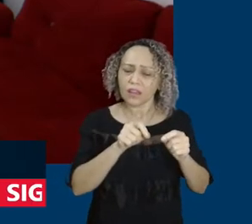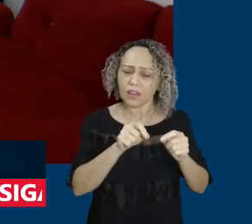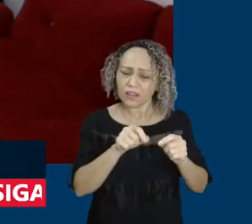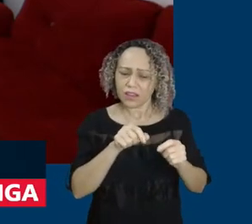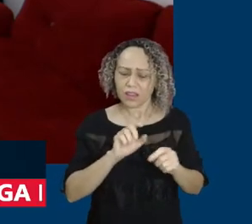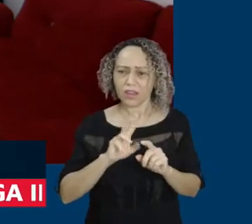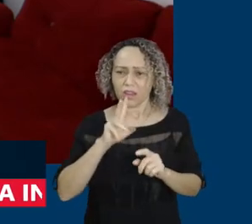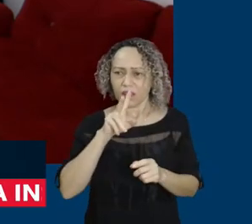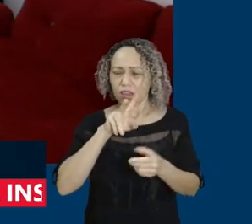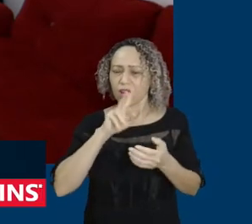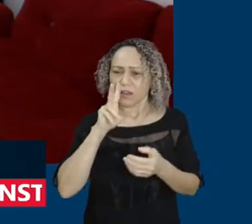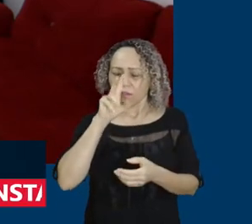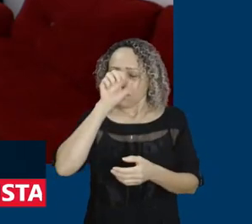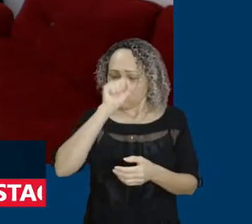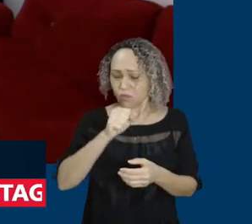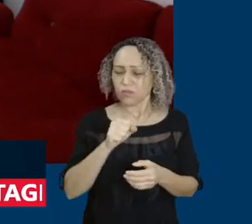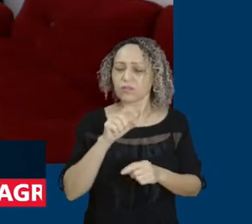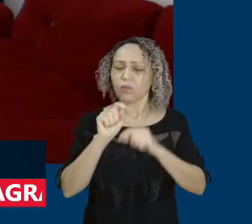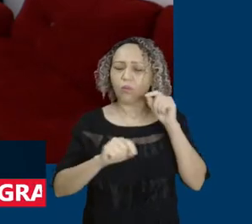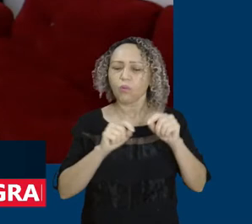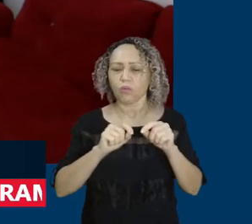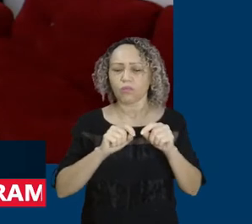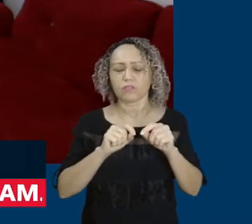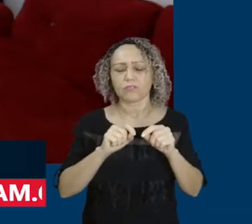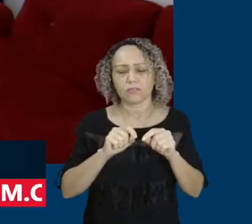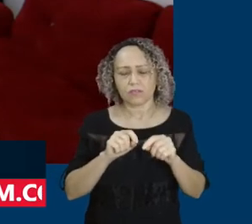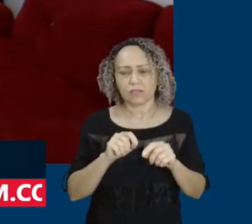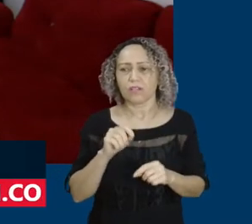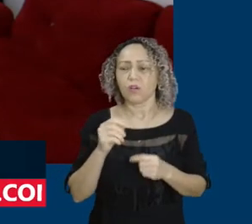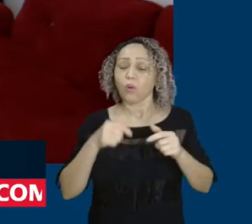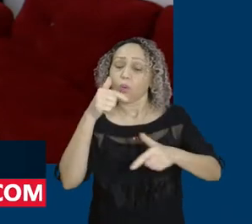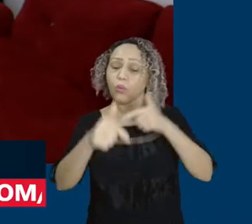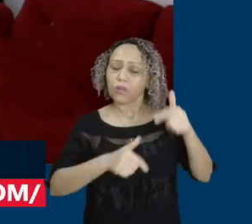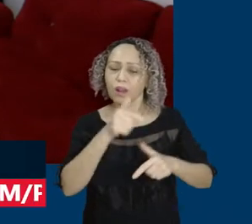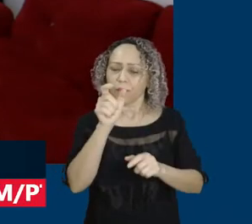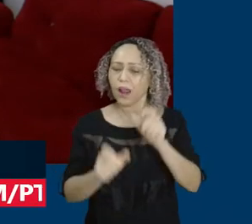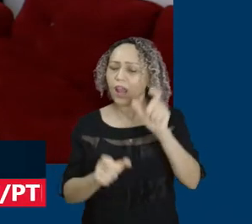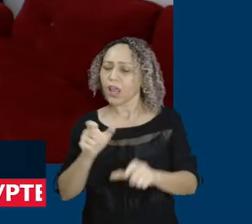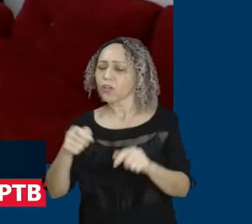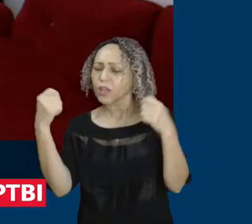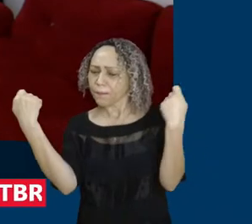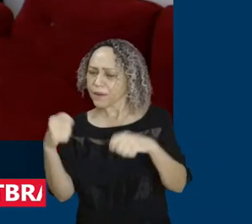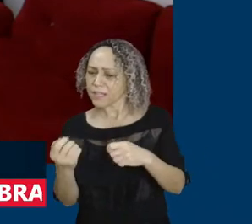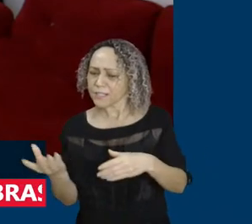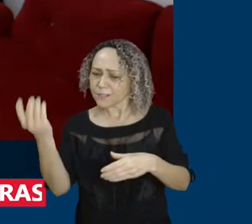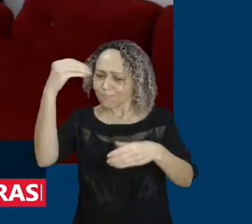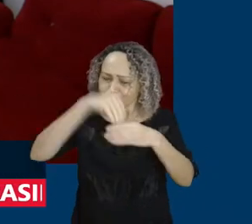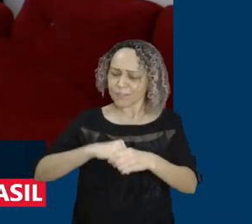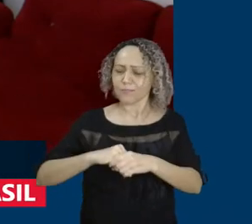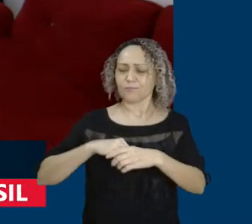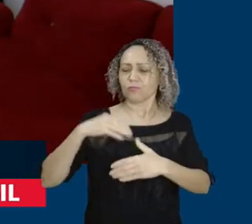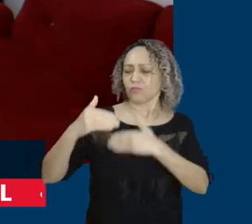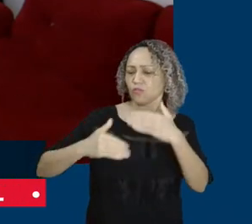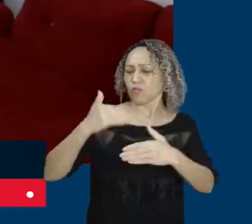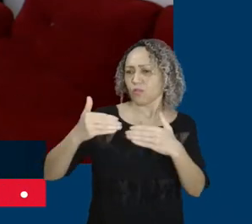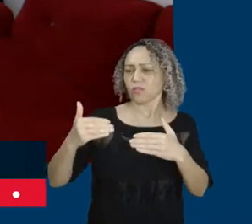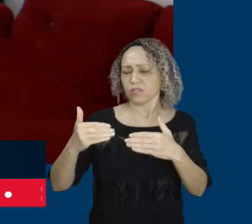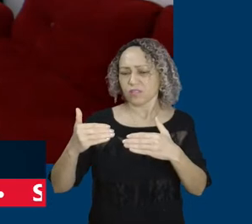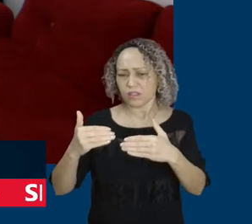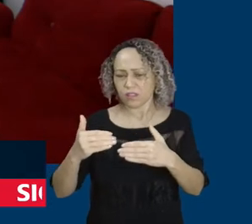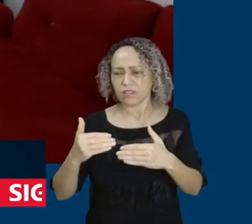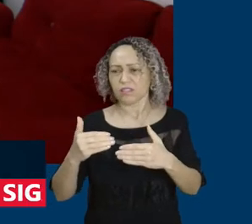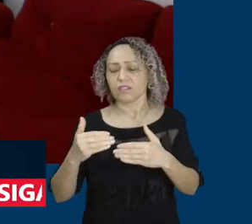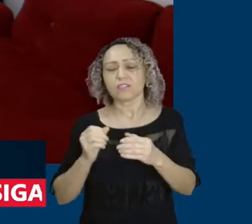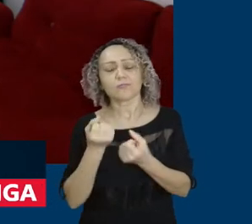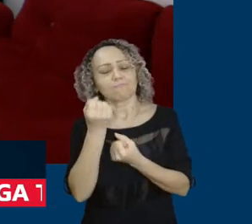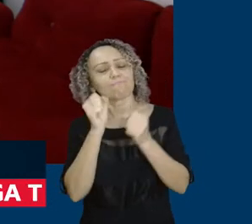força, né? A força que faz isso girar, que é o trabalhador, que precisa fazer parte de um processo aí amplo de